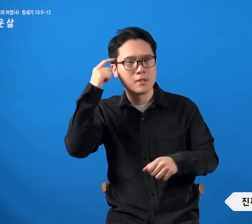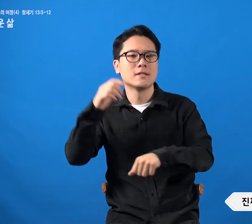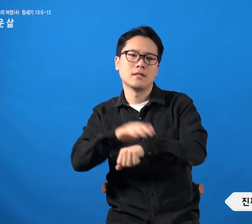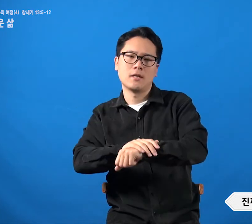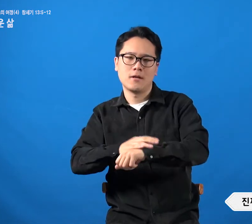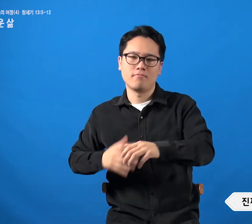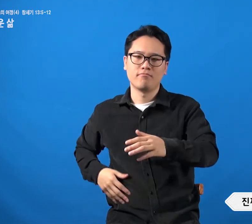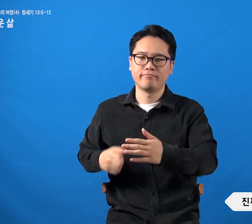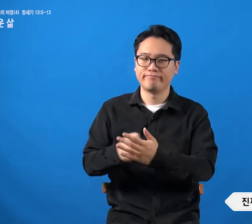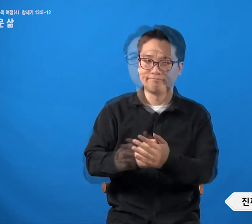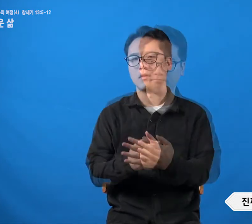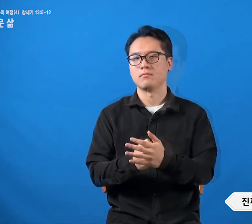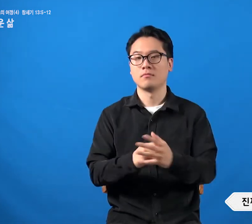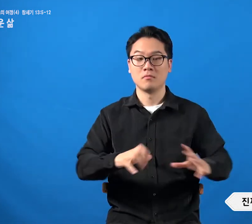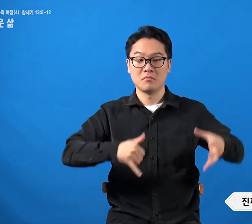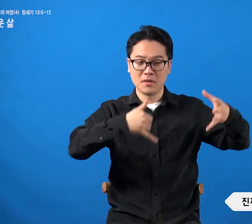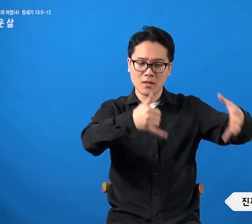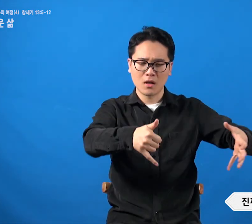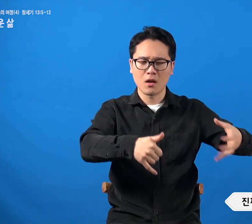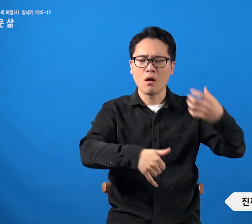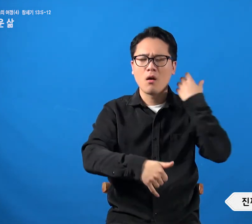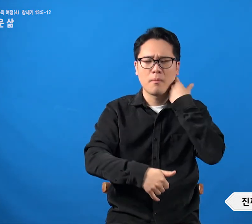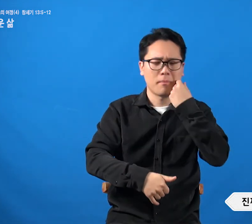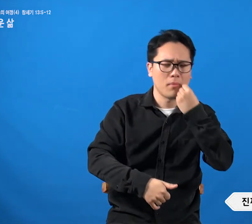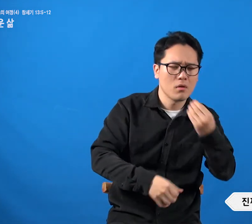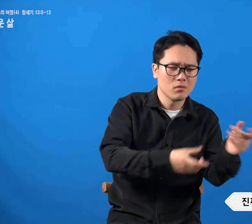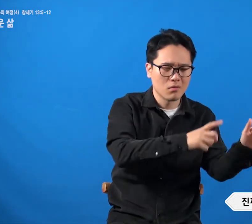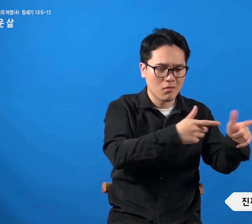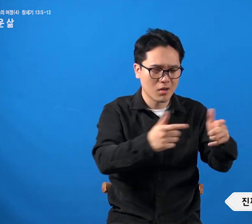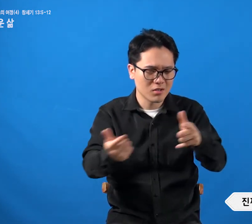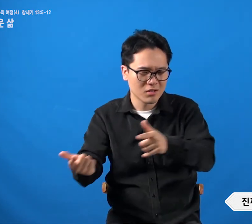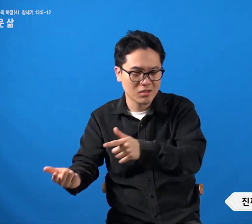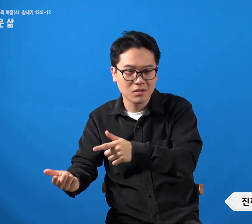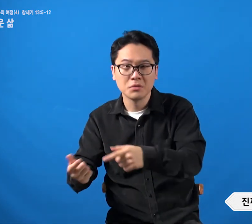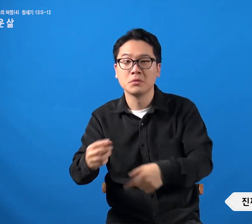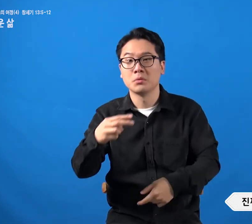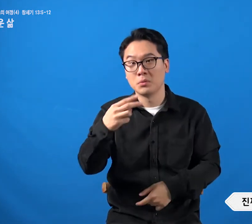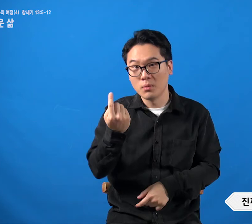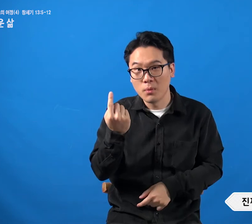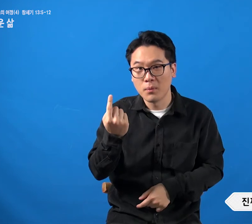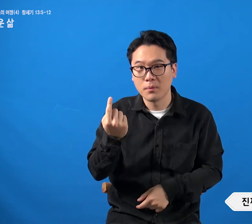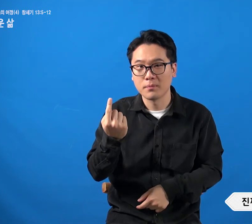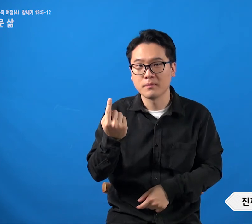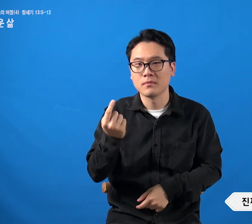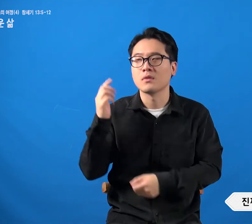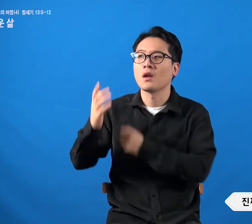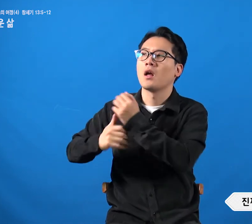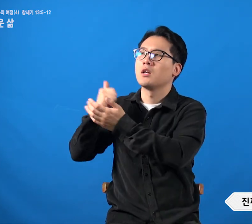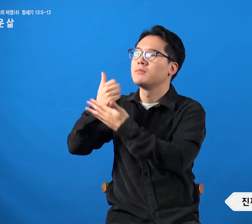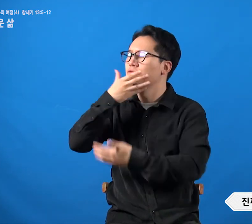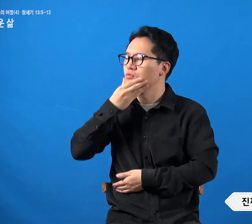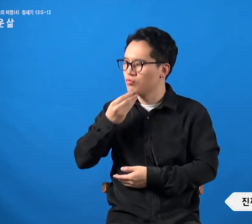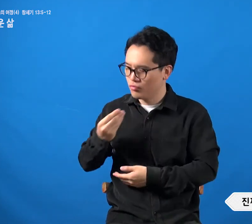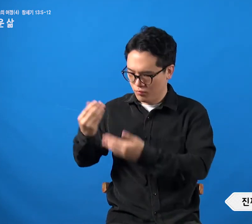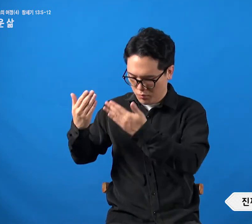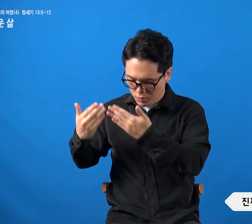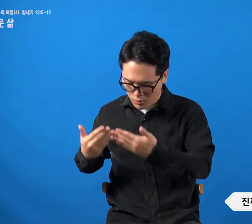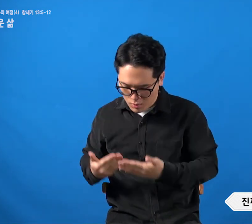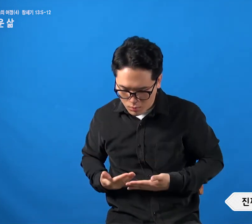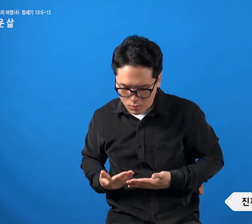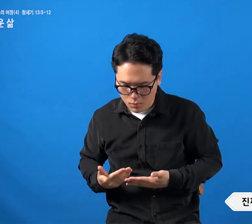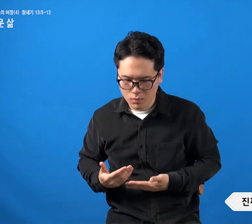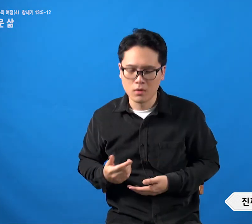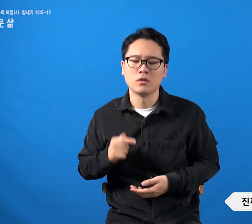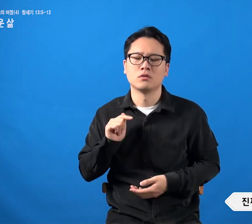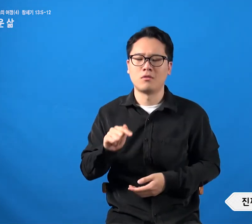세상의 매력적인 부귀 영화에도 별 볼 열 없이 보이는, 아니 제대로 볼 수 없었던 하나님의